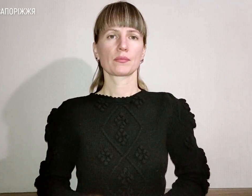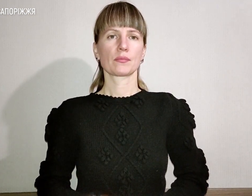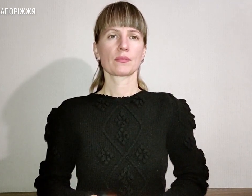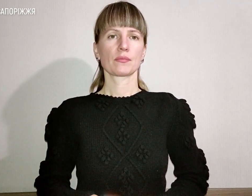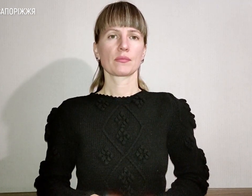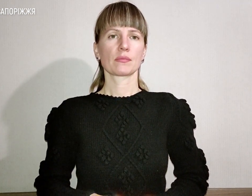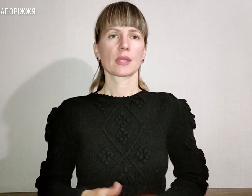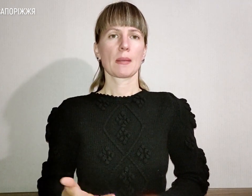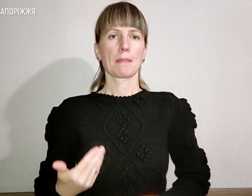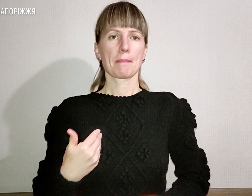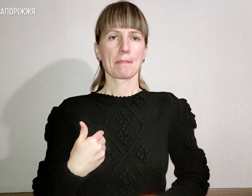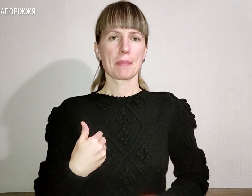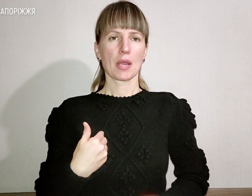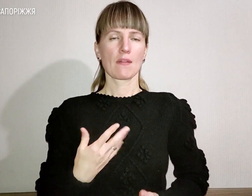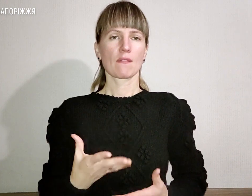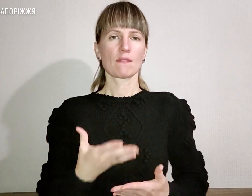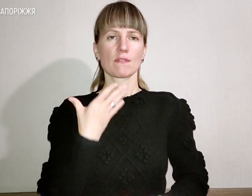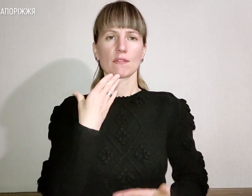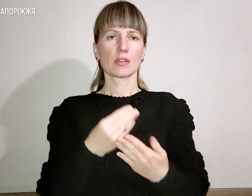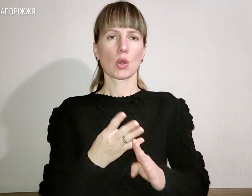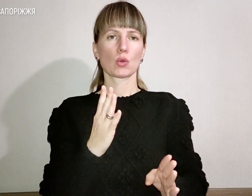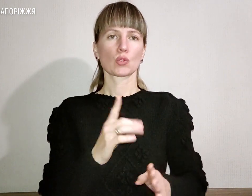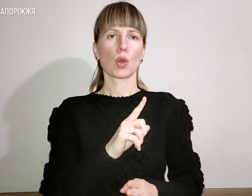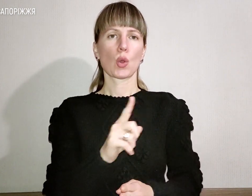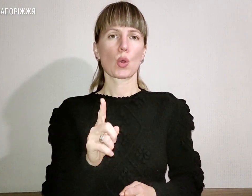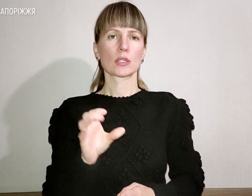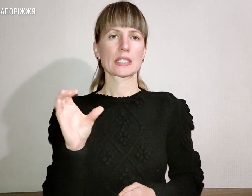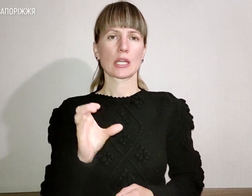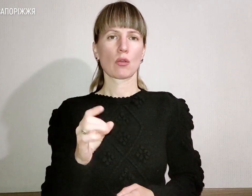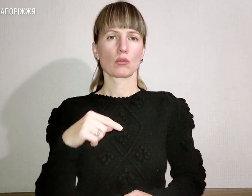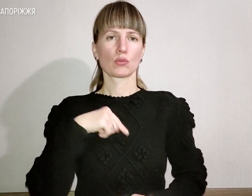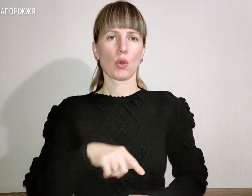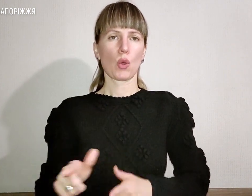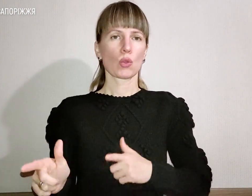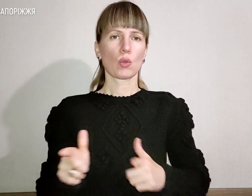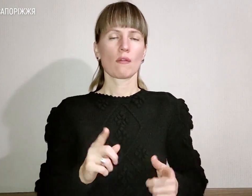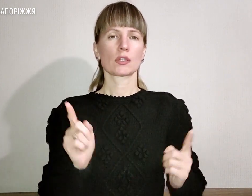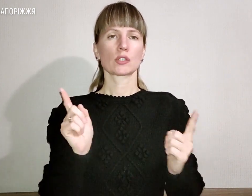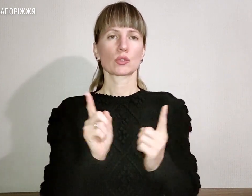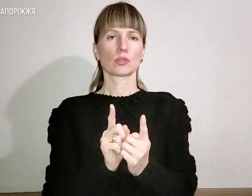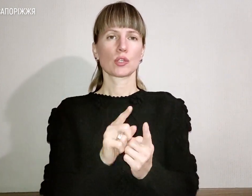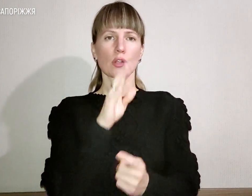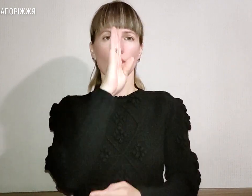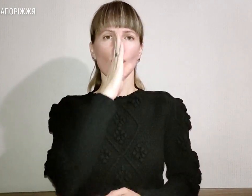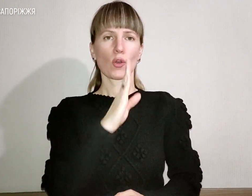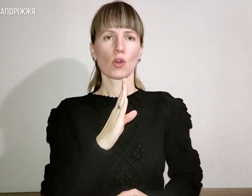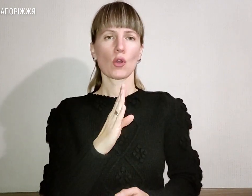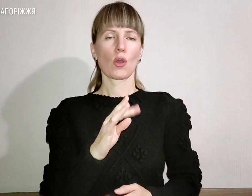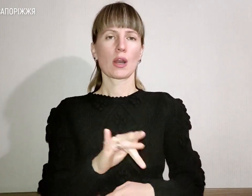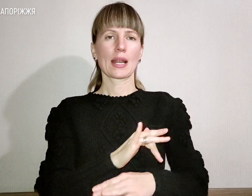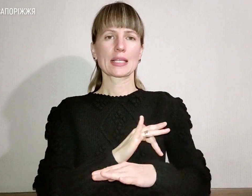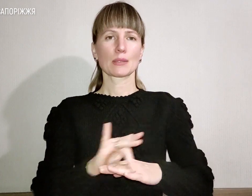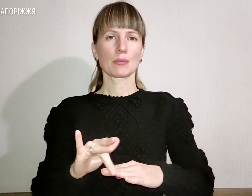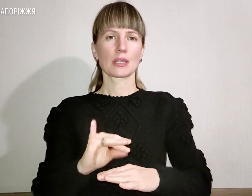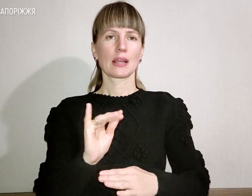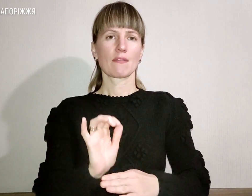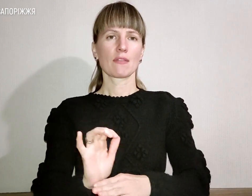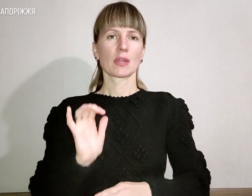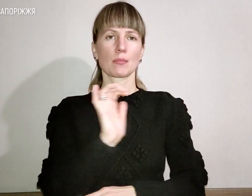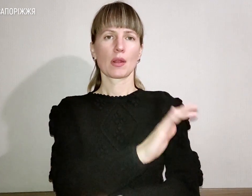Ми, у свою чергу, кожну секунду мобілізовані. Ми готові зустріти ворога, розбити його і відправити додому.